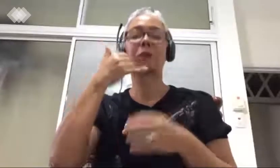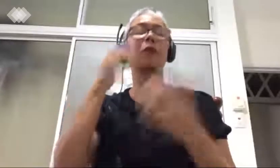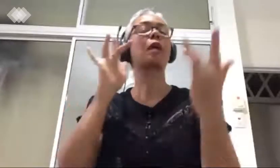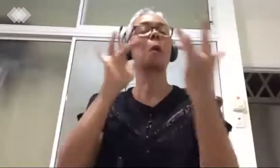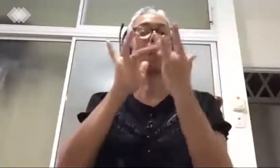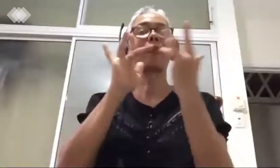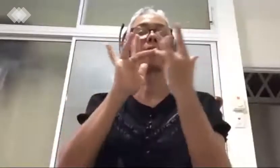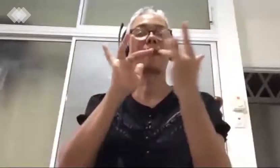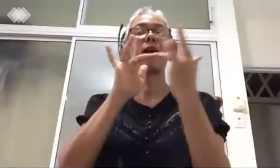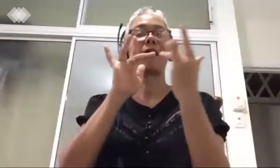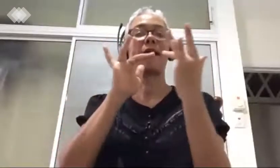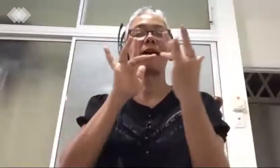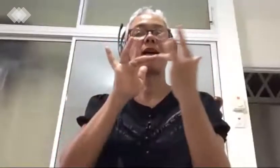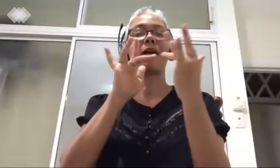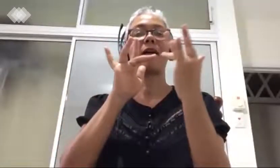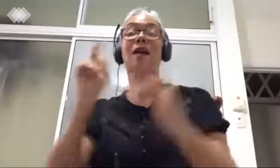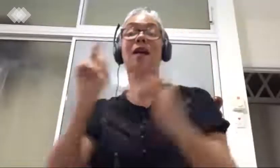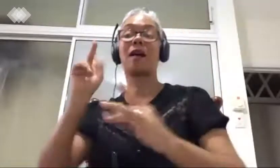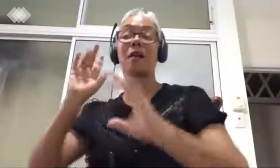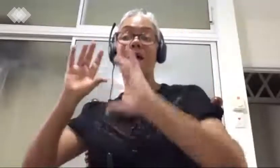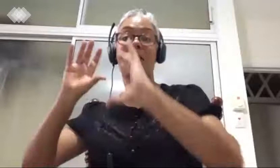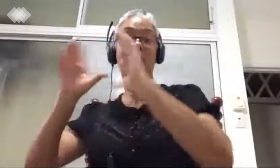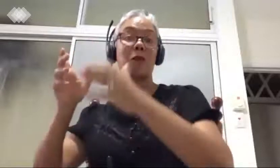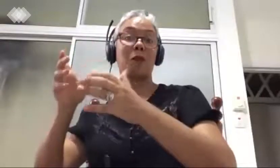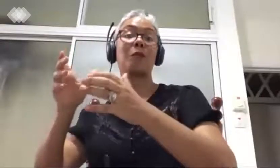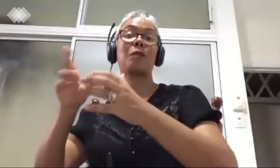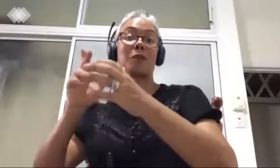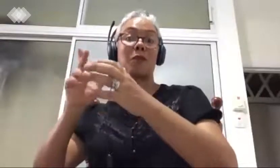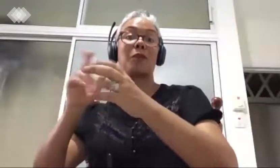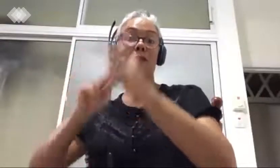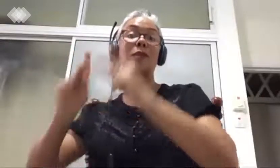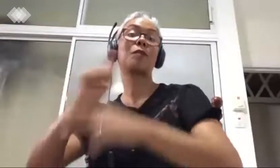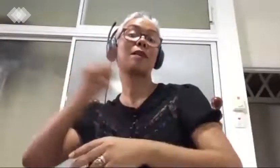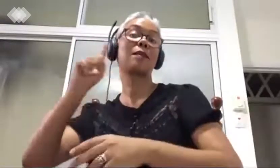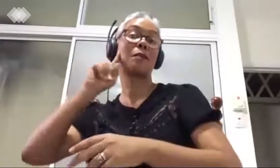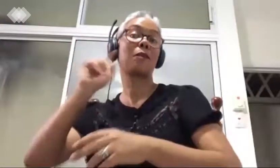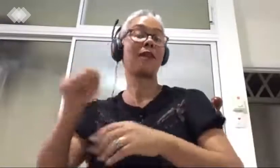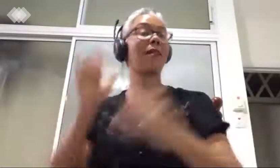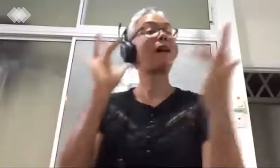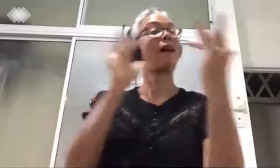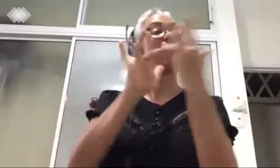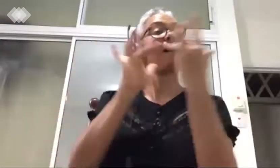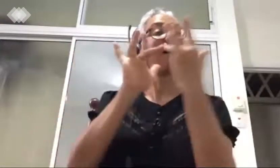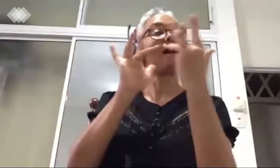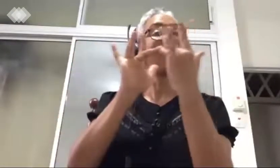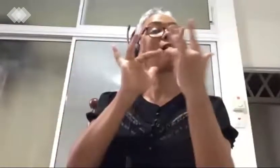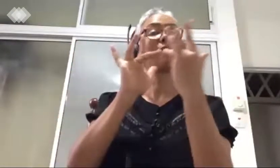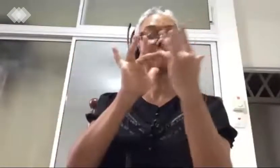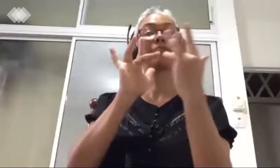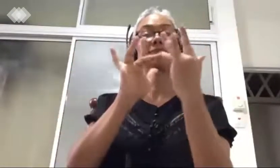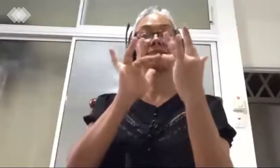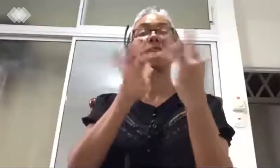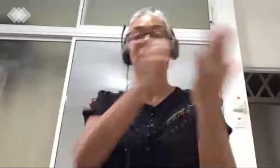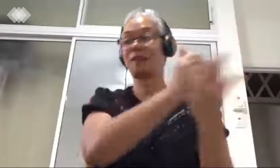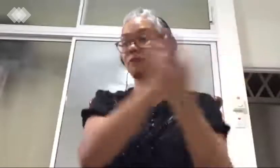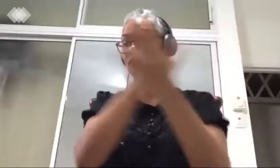auxilio psicológico a través del lenguaje de señas. Estamos con esto aportando a la sociedad. En nombre del